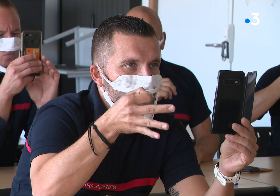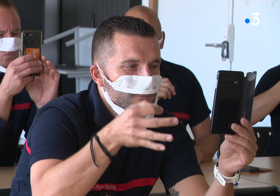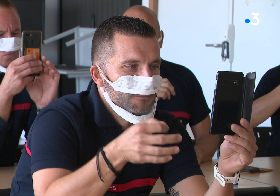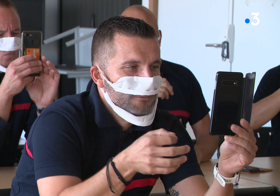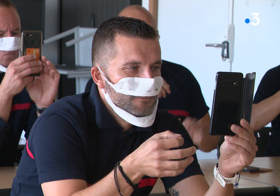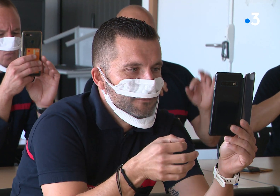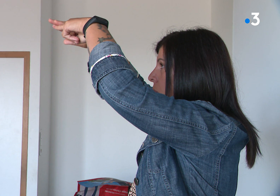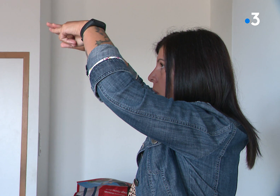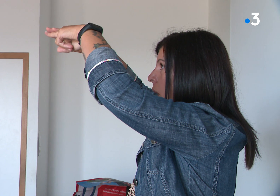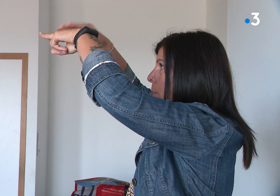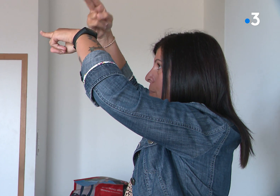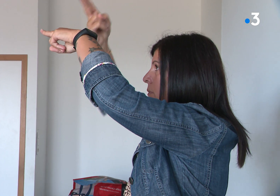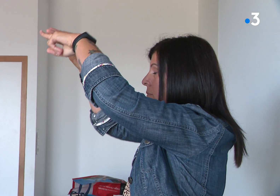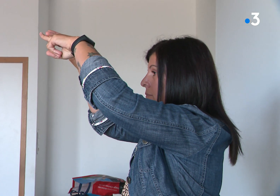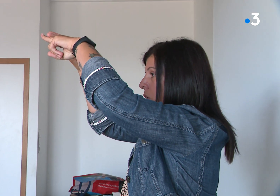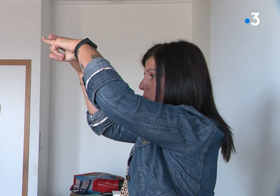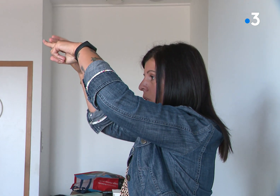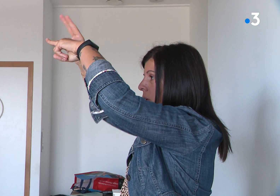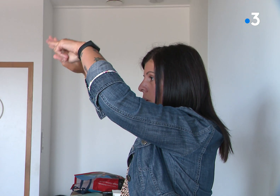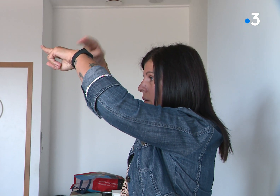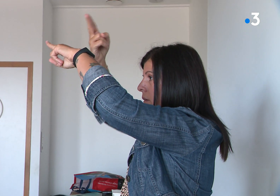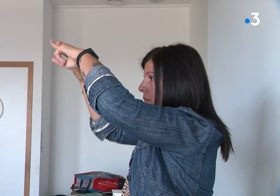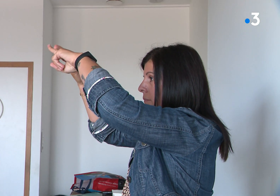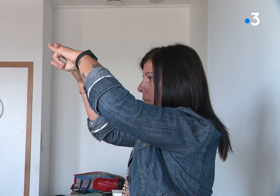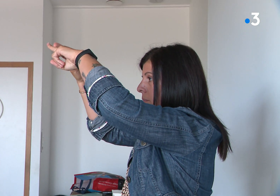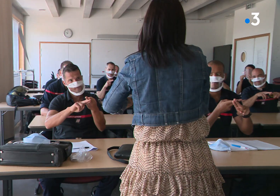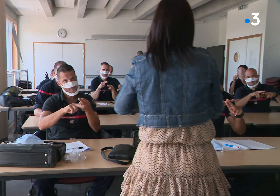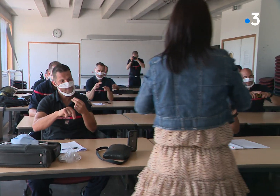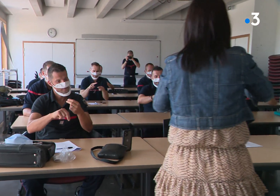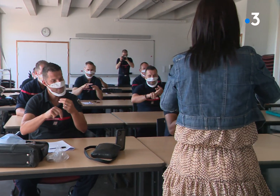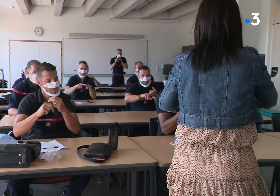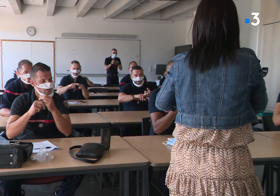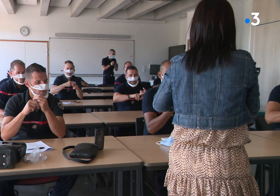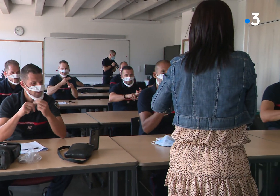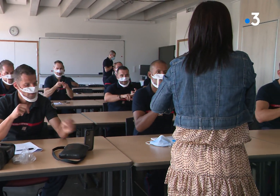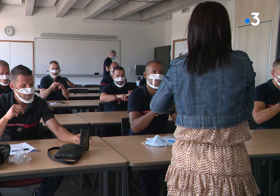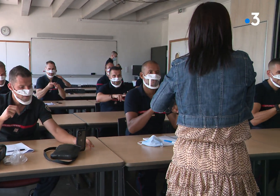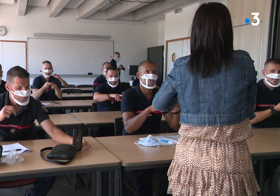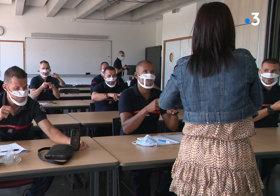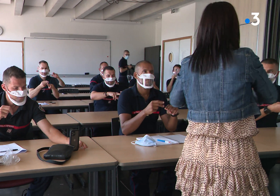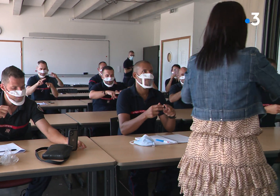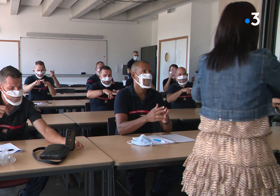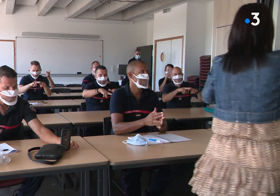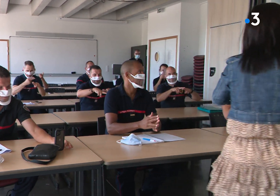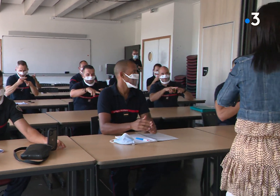Car jusqu'à présent l'opération n'était pas toujours simple. «'était plus de l'improvisation on va dire,